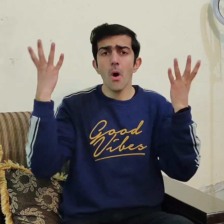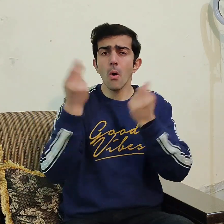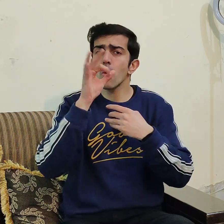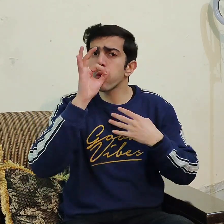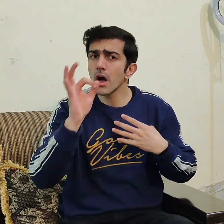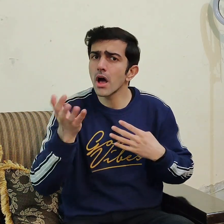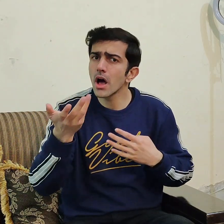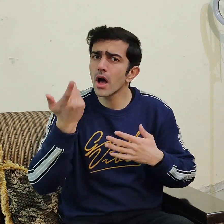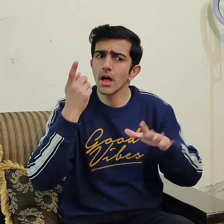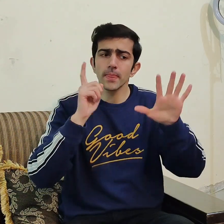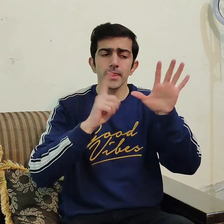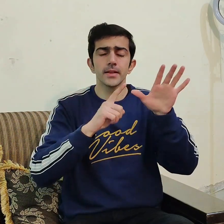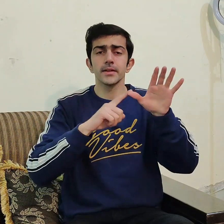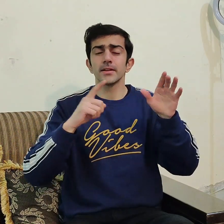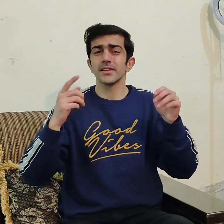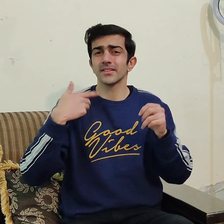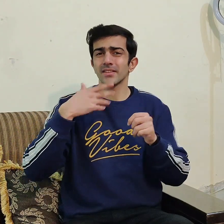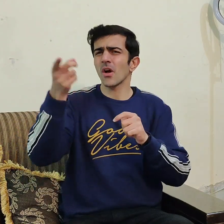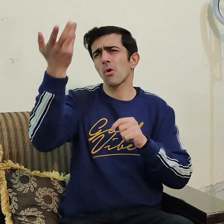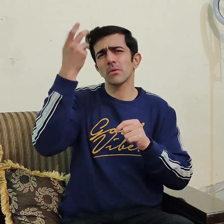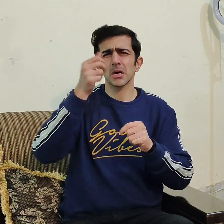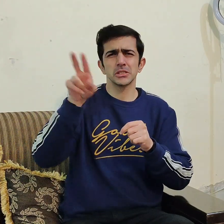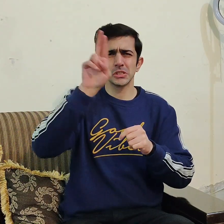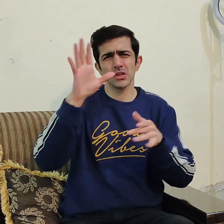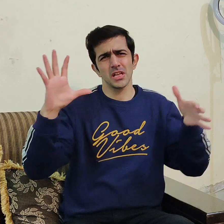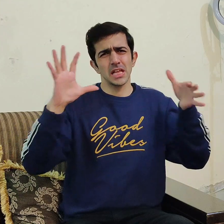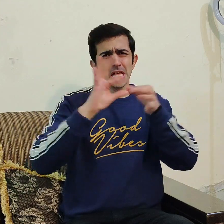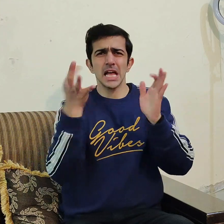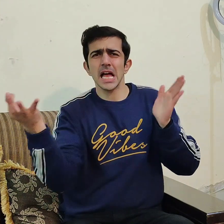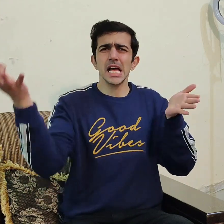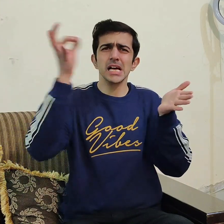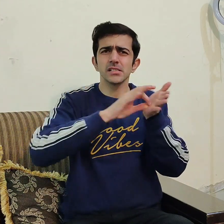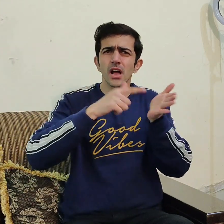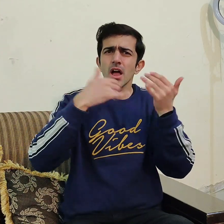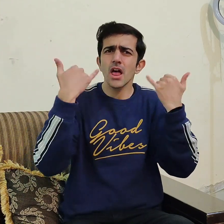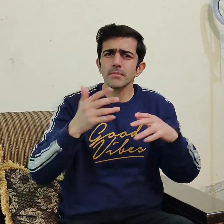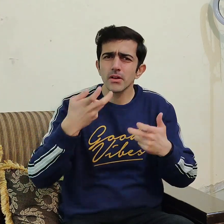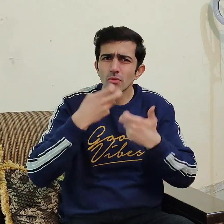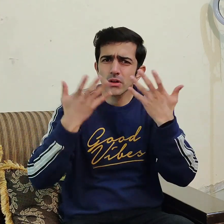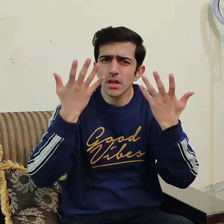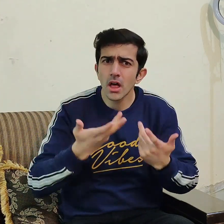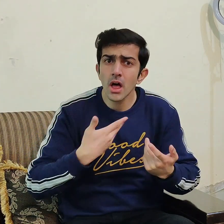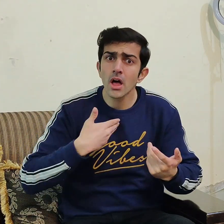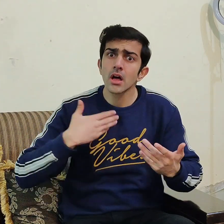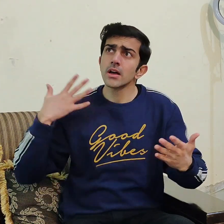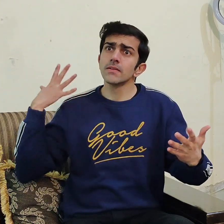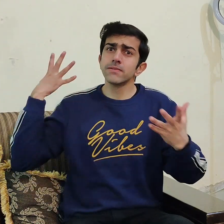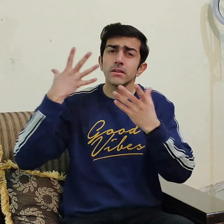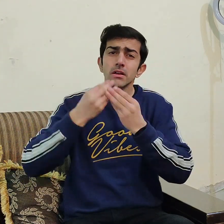इतने ज़्यादा इंक्रीज बड़ी मुश्किल से हुए थे, वो भी ज़ीरो हुए हुए थे। एंड कोई बिटकॉइन से रिलेटेड हिट्स पड़ी हुई थी, और